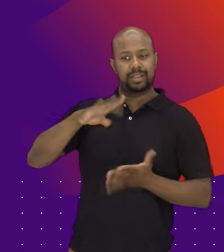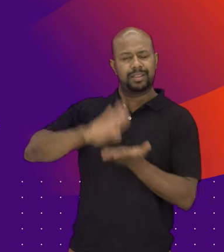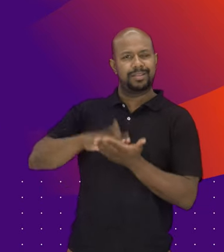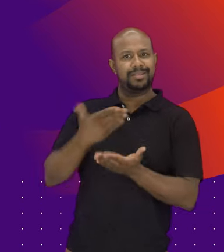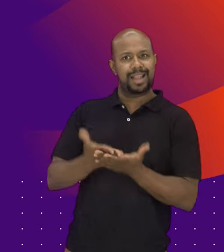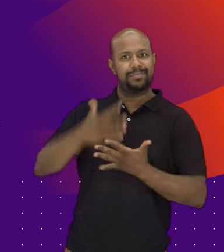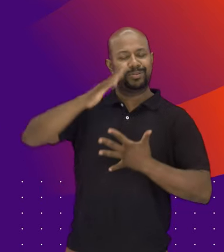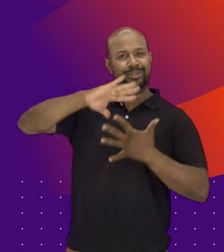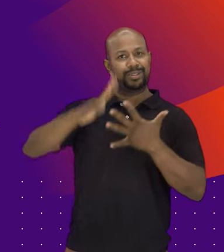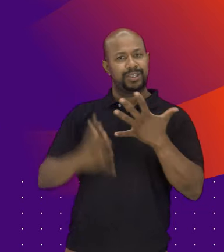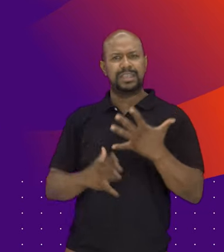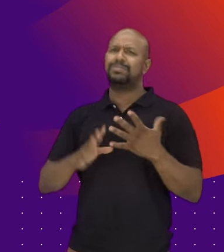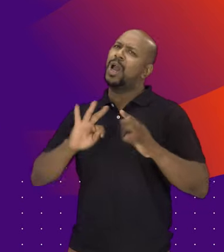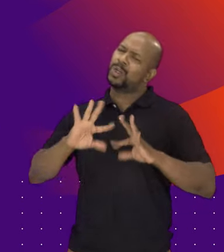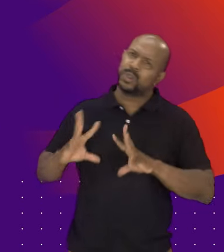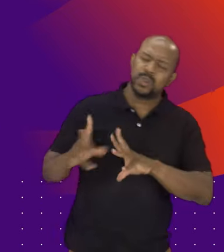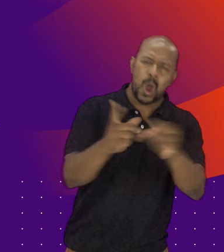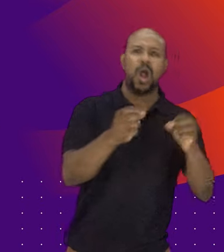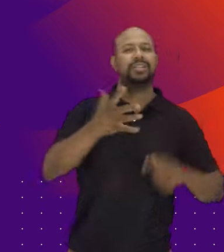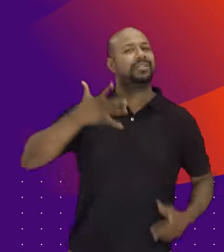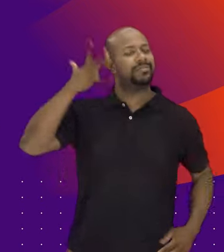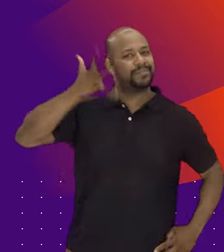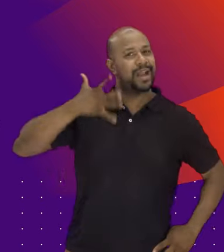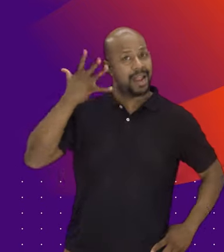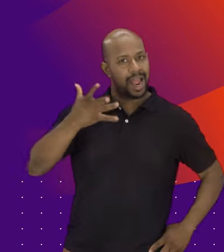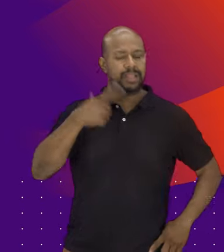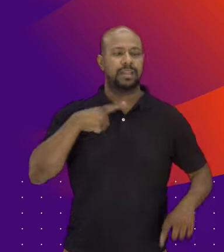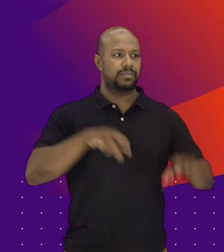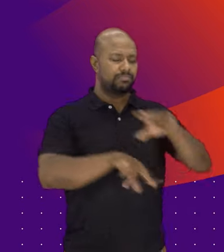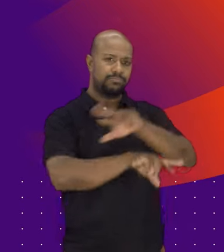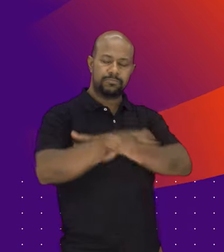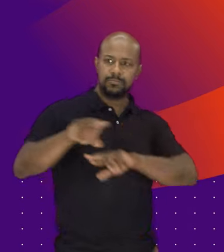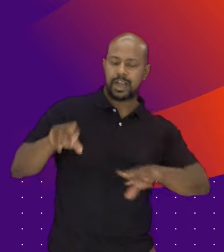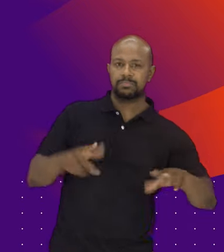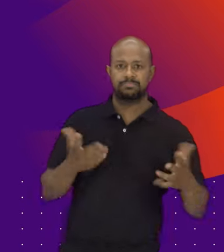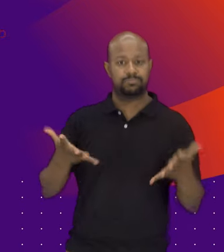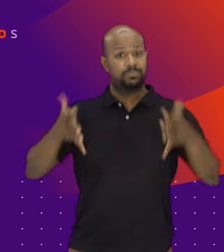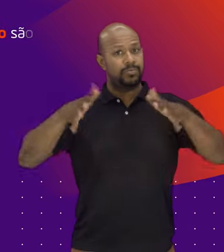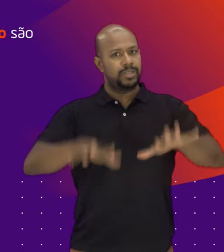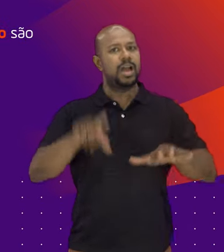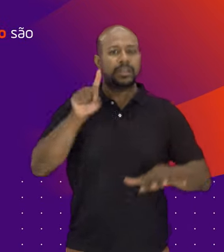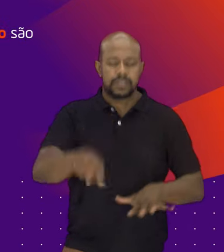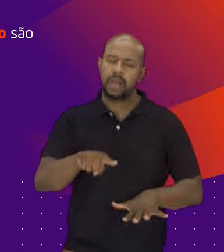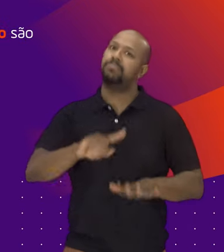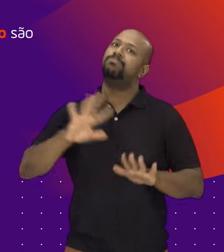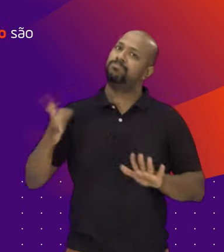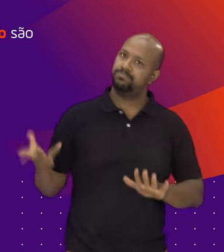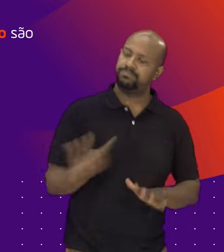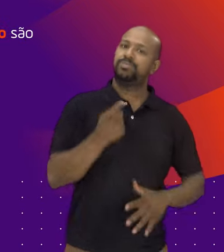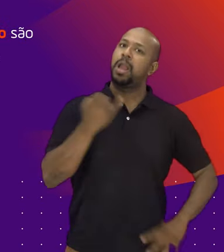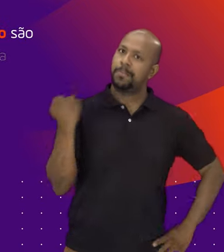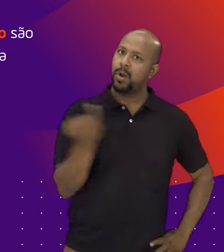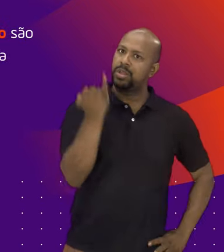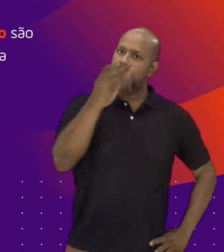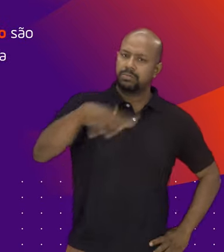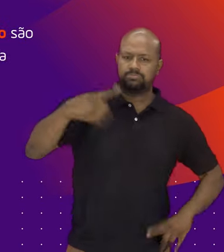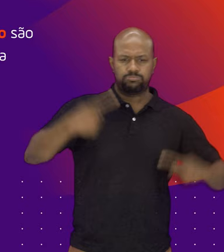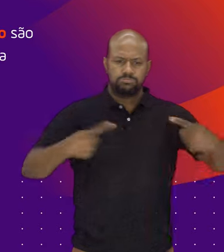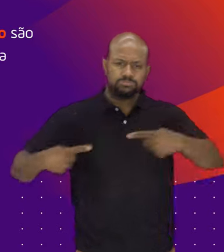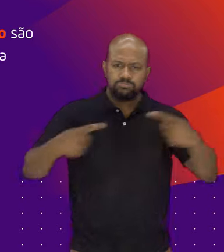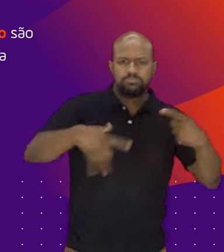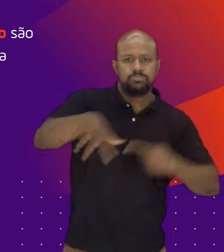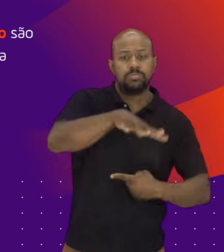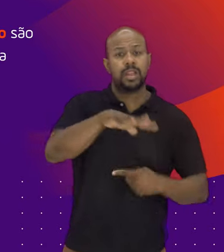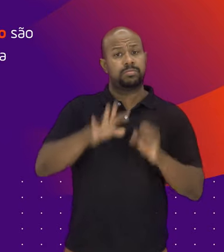com o intérprete de Libras em todas as palestras. A diversidade e inclusão são pautas importantes para o